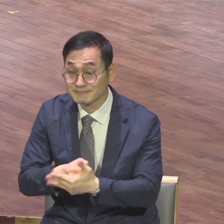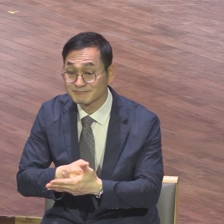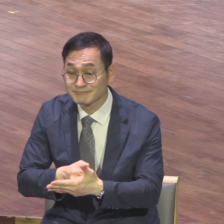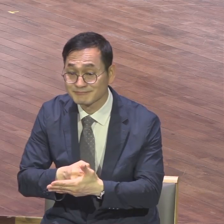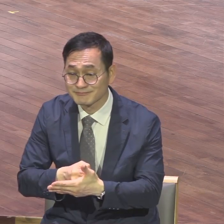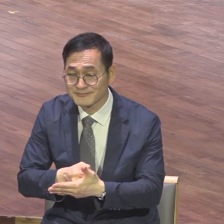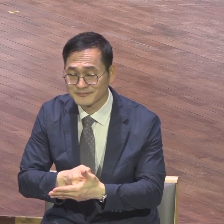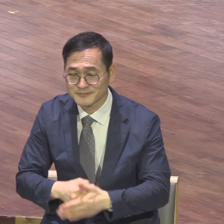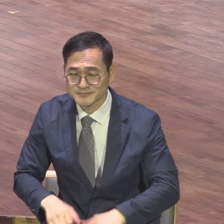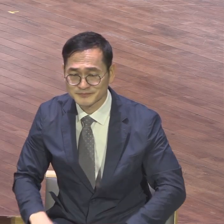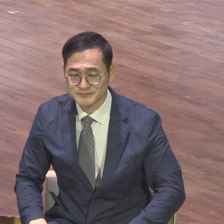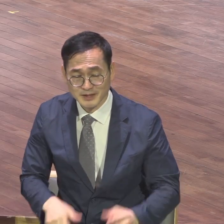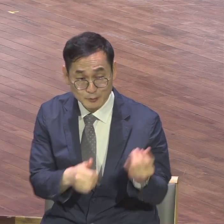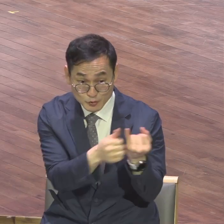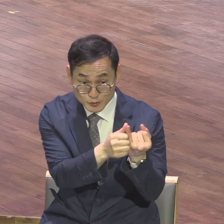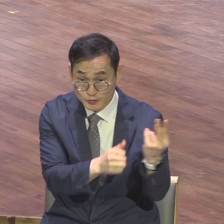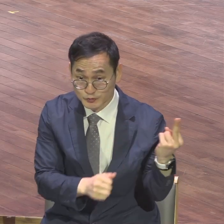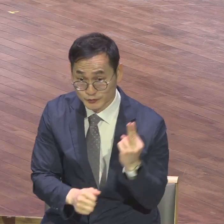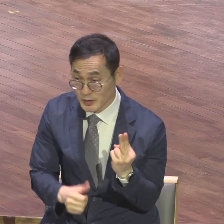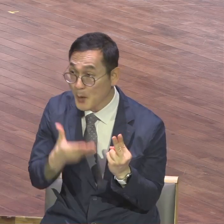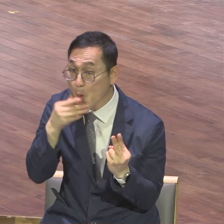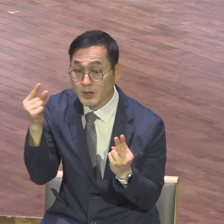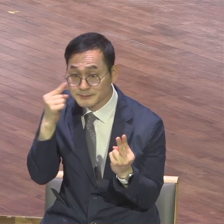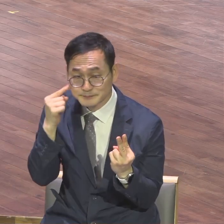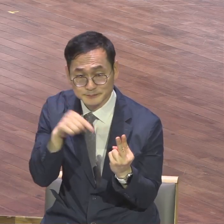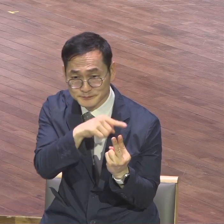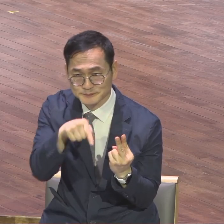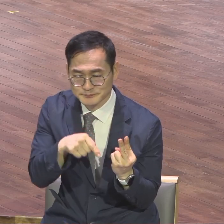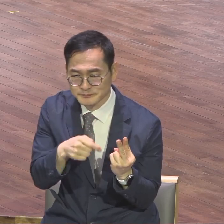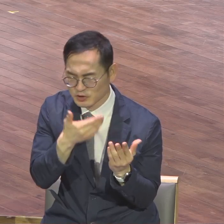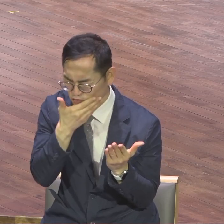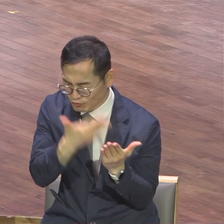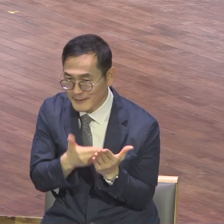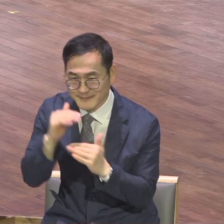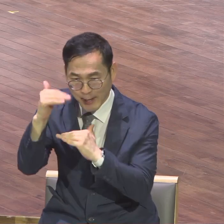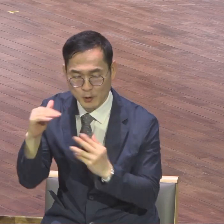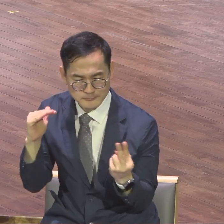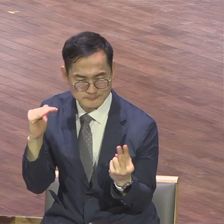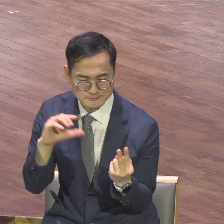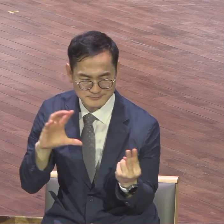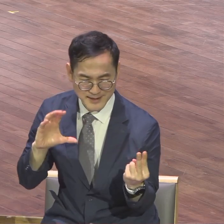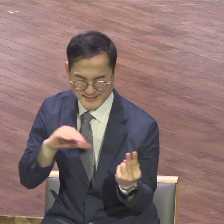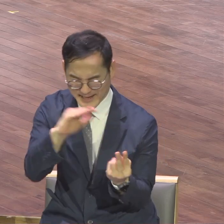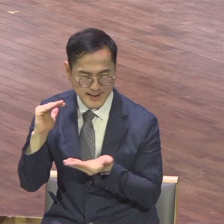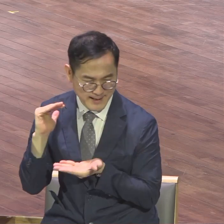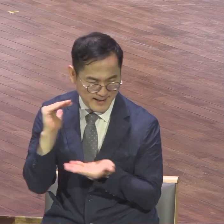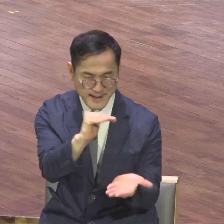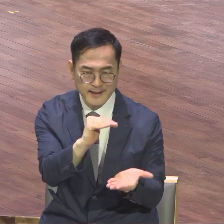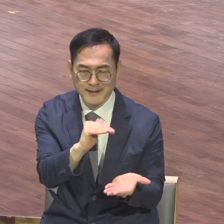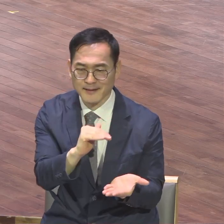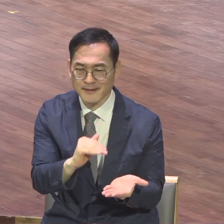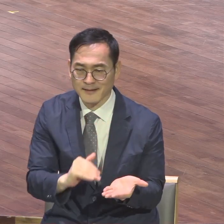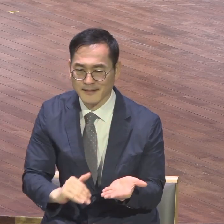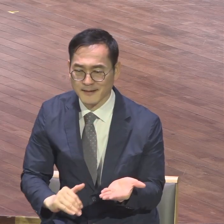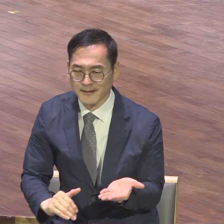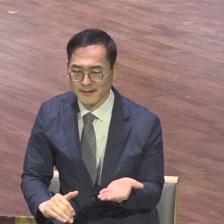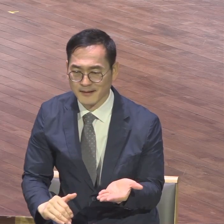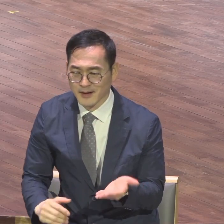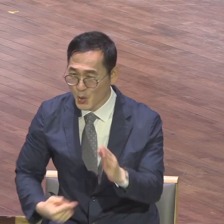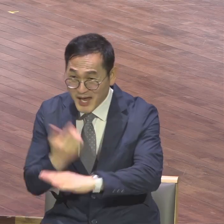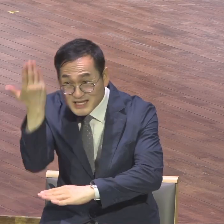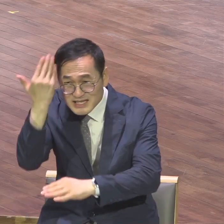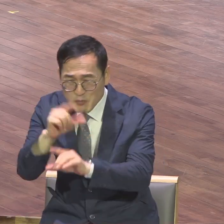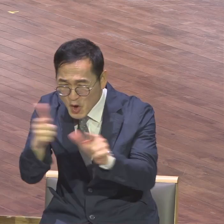때문에 브리스가 부부는 복음의 액기스를 그대로 받아가지고 제대로 양육받은 거예요.